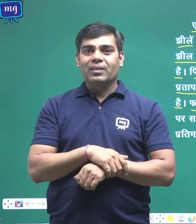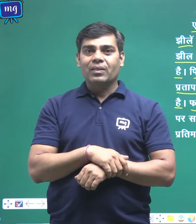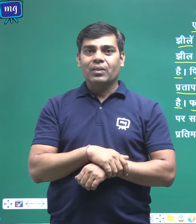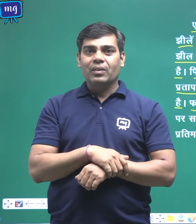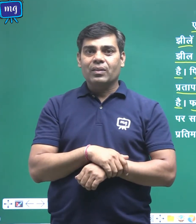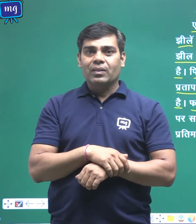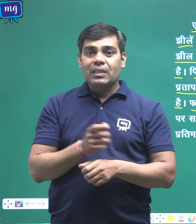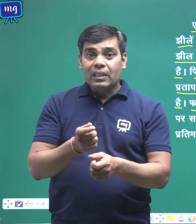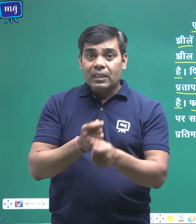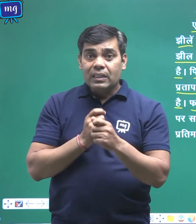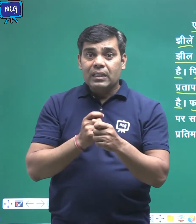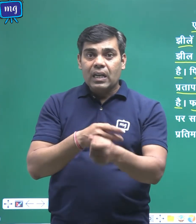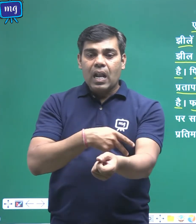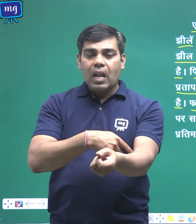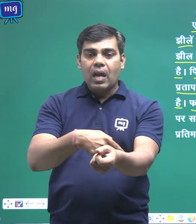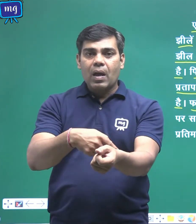चेतक